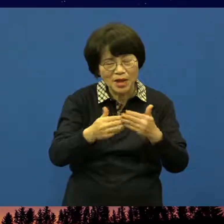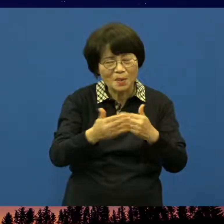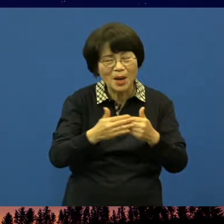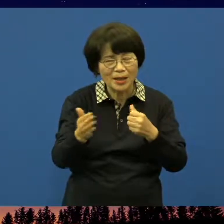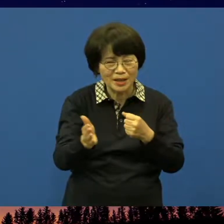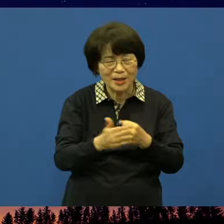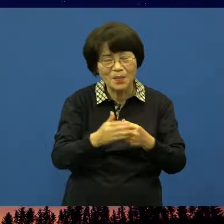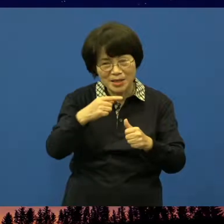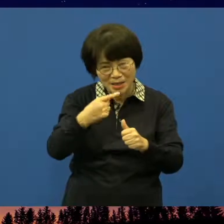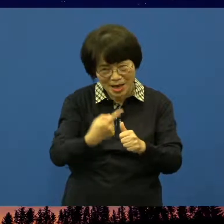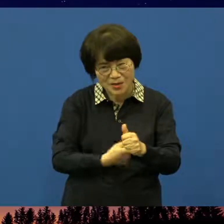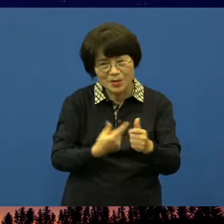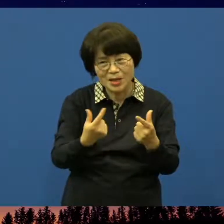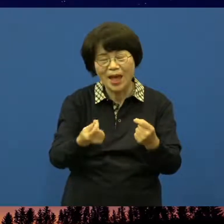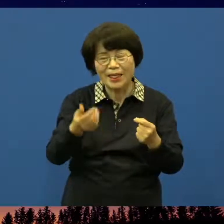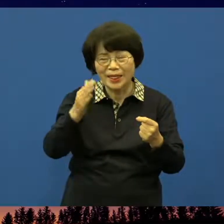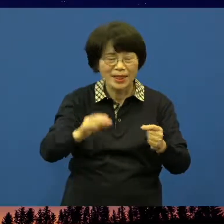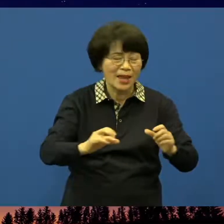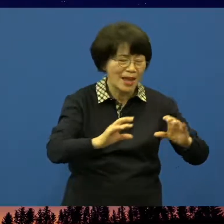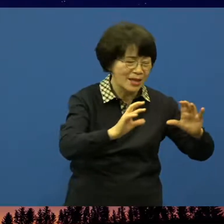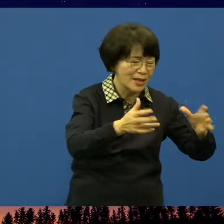자연스럽게 안 해요, 여러분.